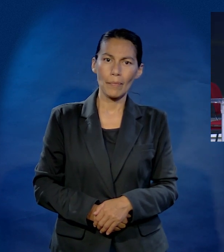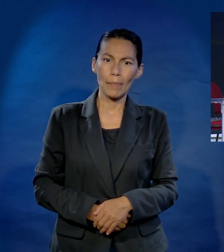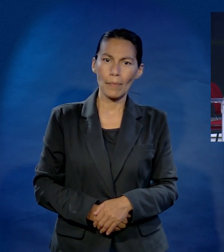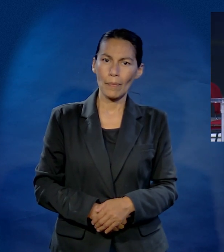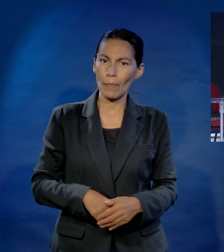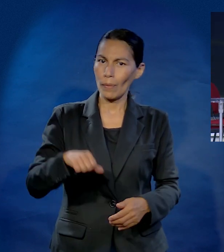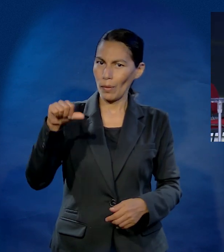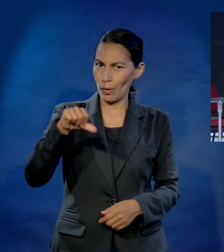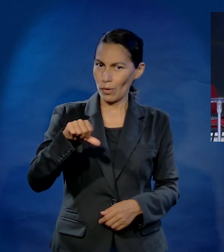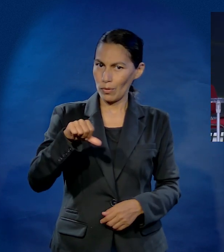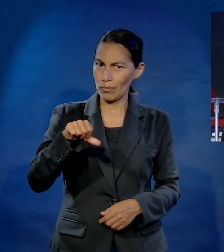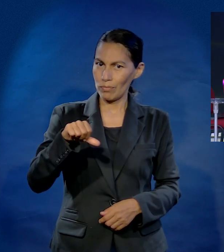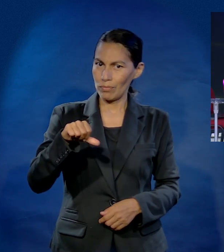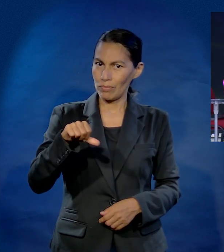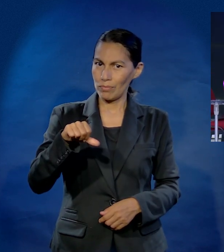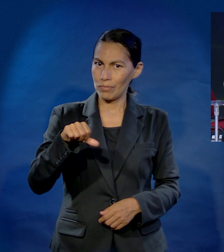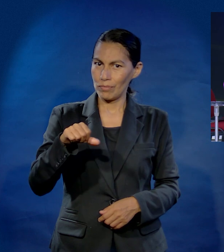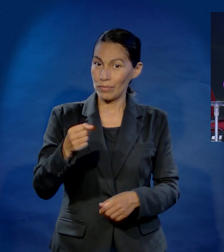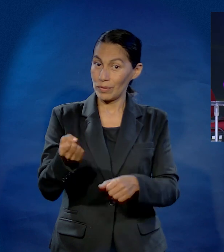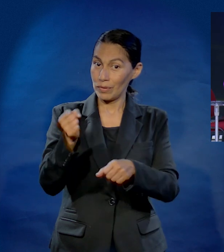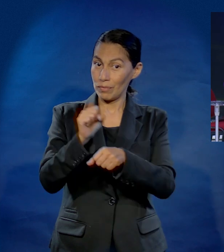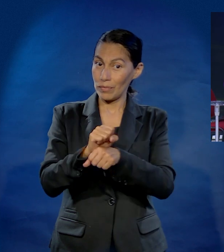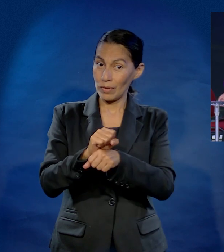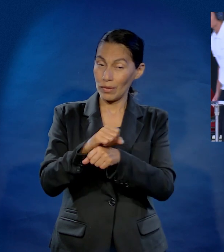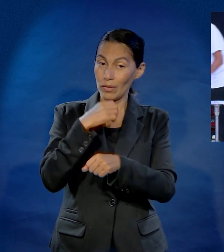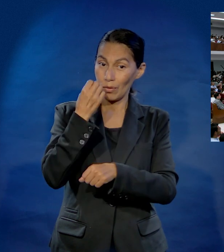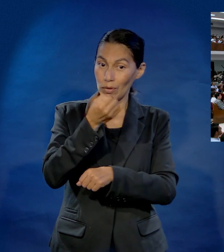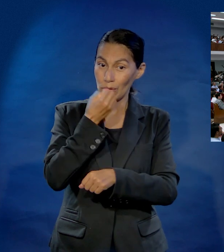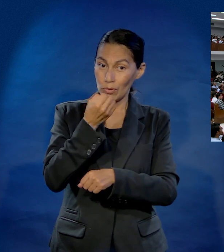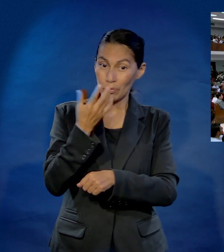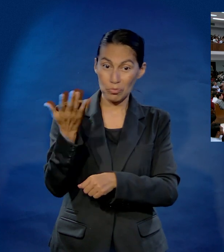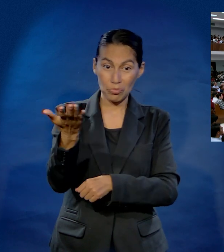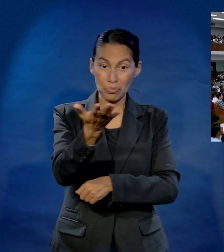nos vemos en esta semana de oración todos juntos.